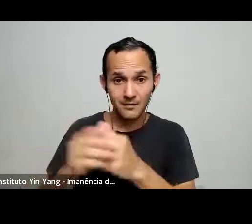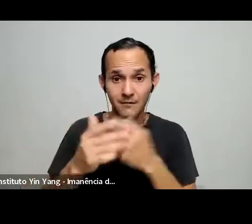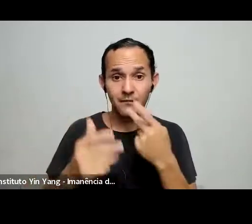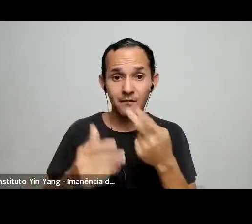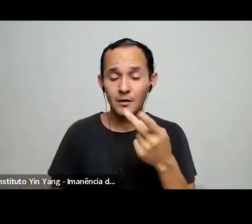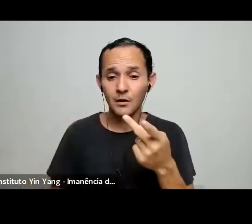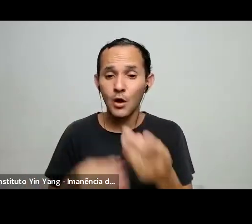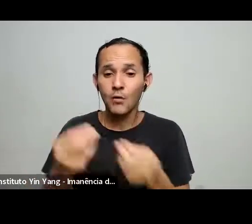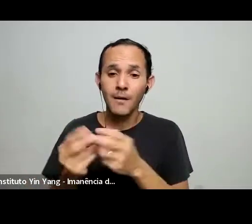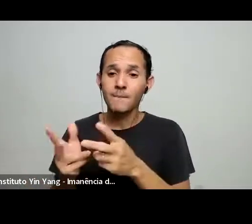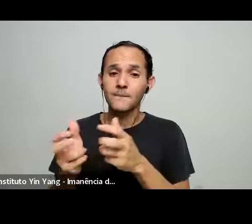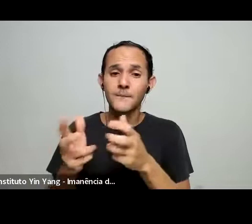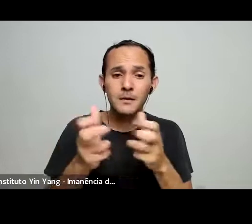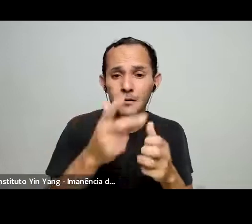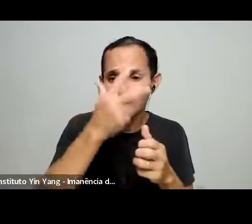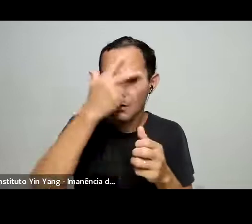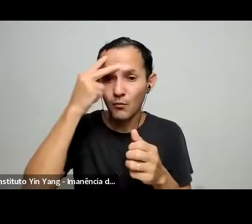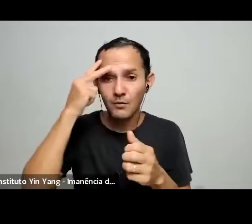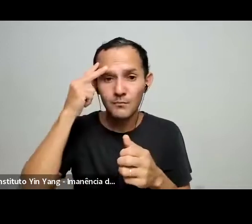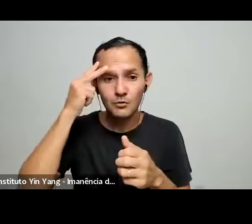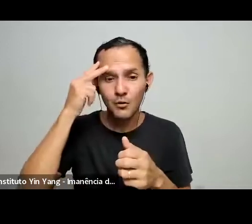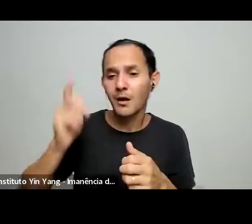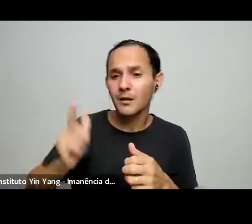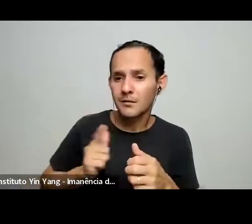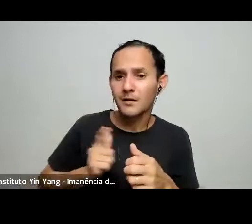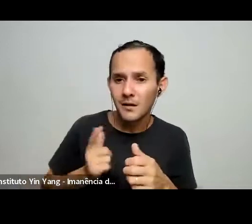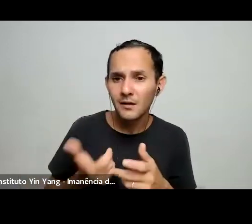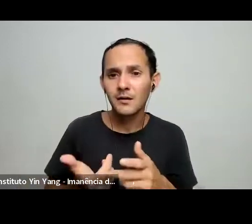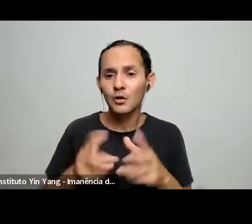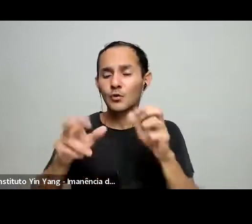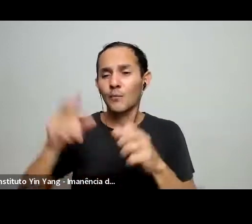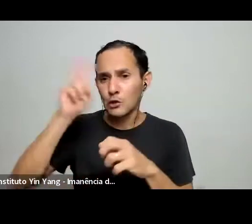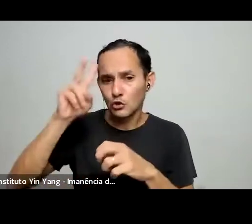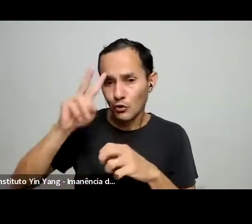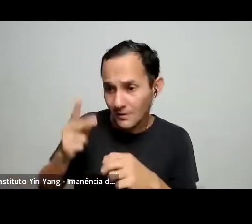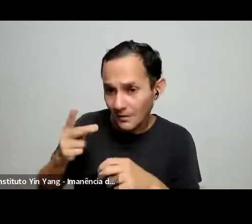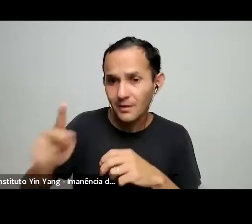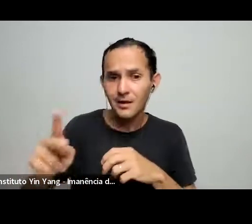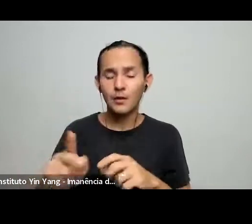é a percepção que a pessoa tinha de si, da sua história, e